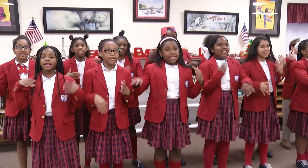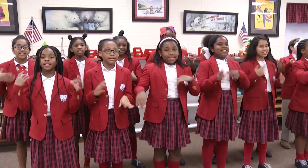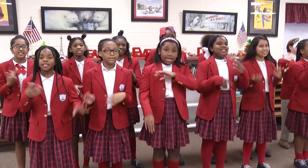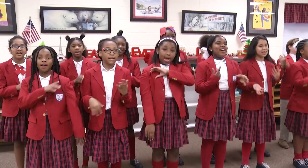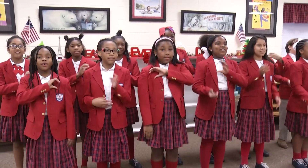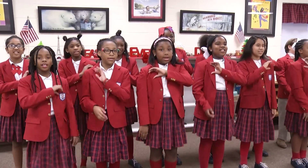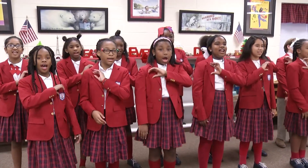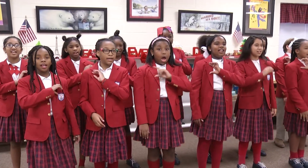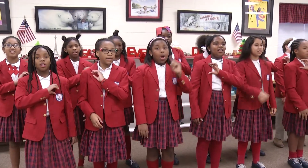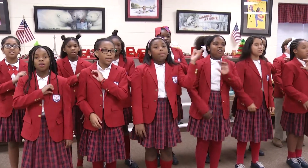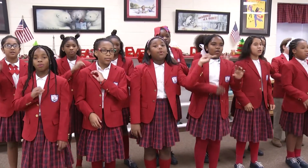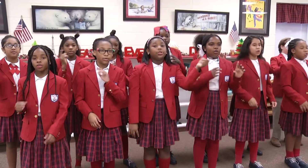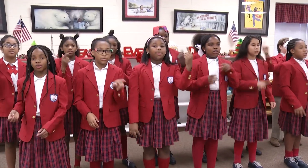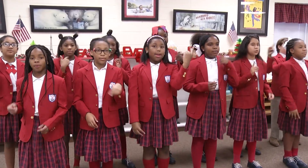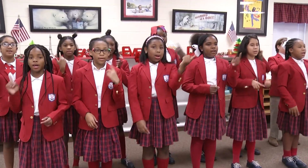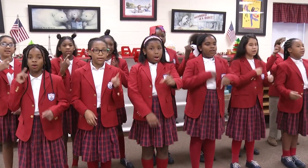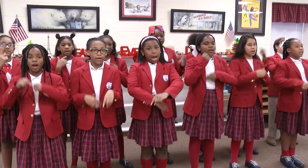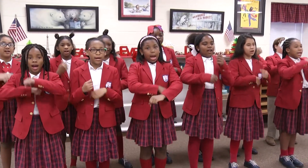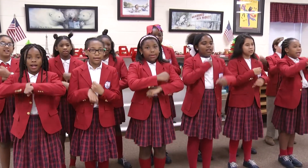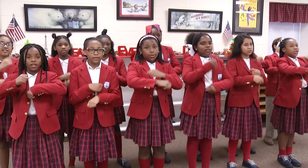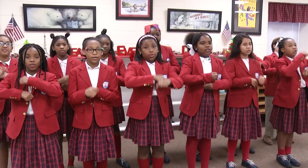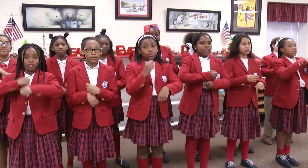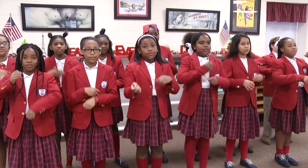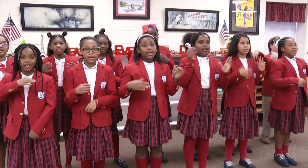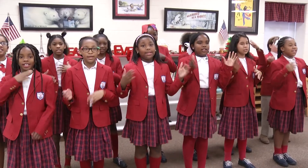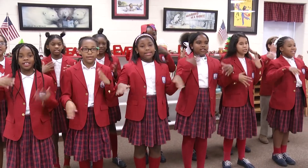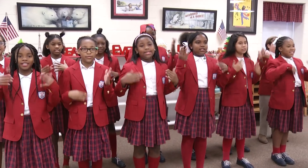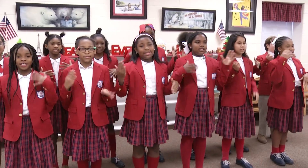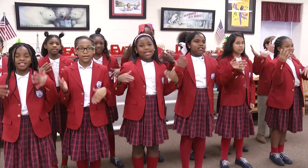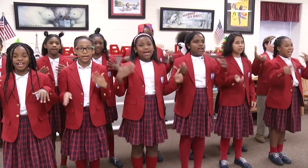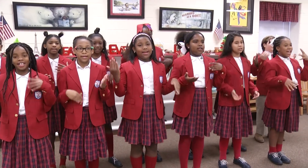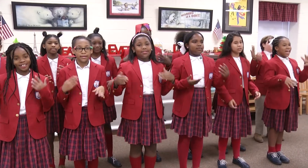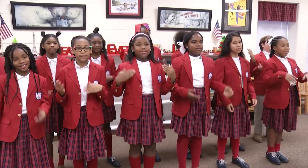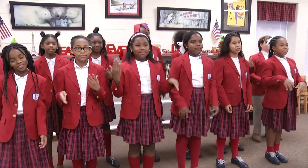Feliz Navidad. Prospero año. Felicidad.